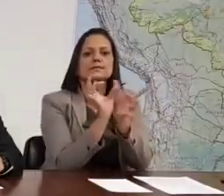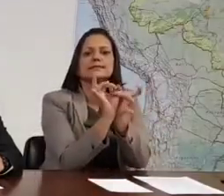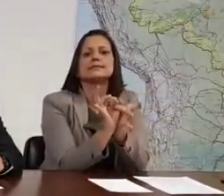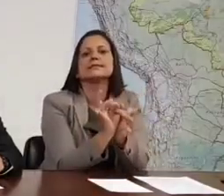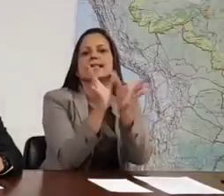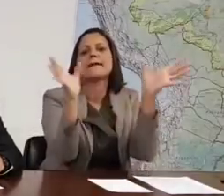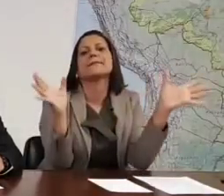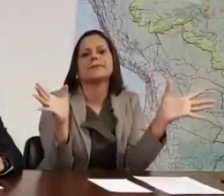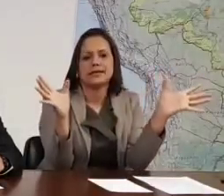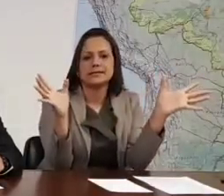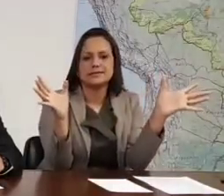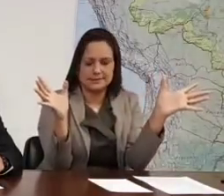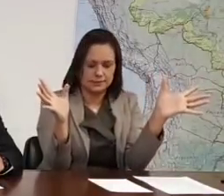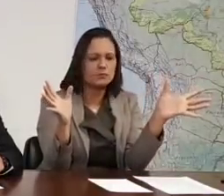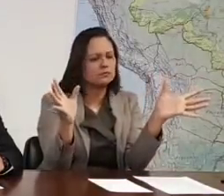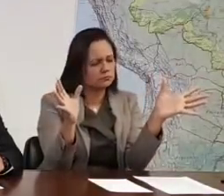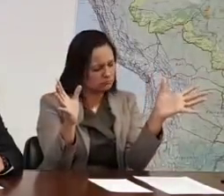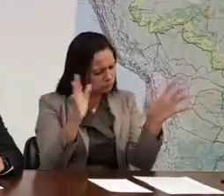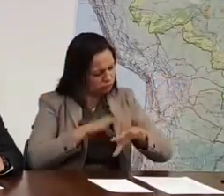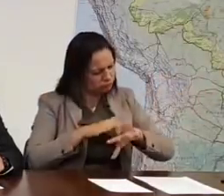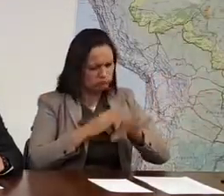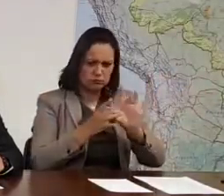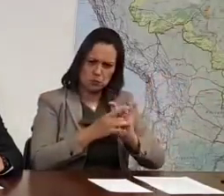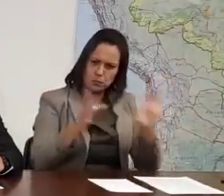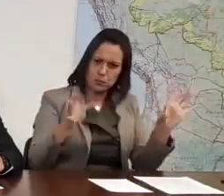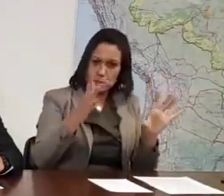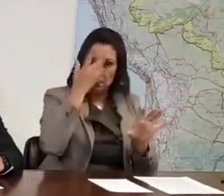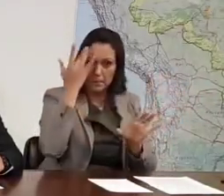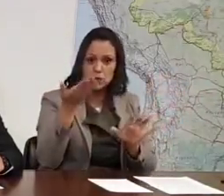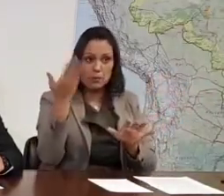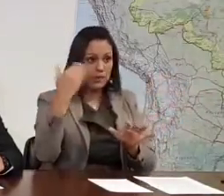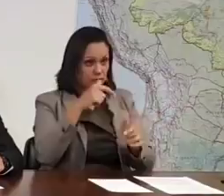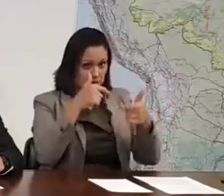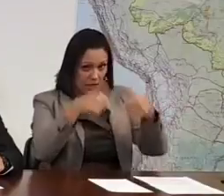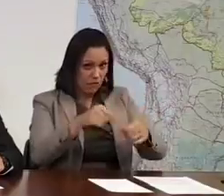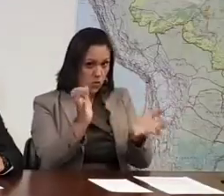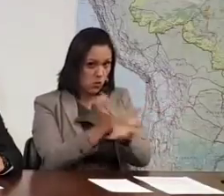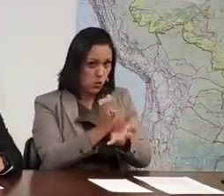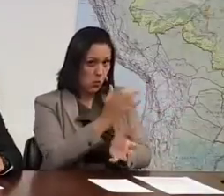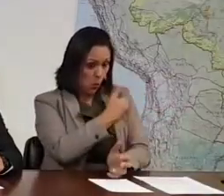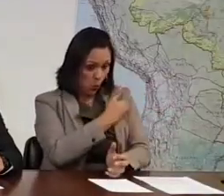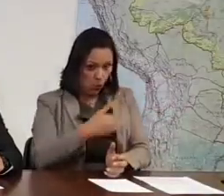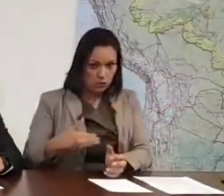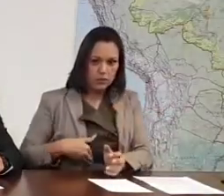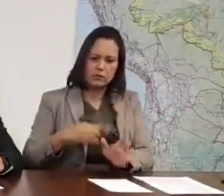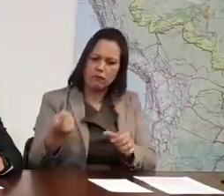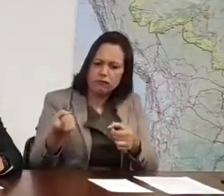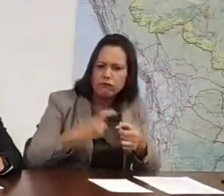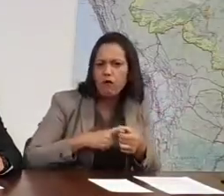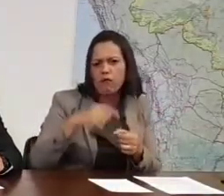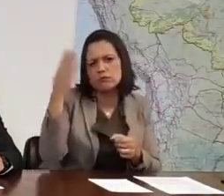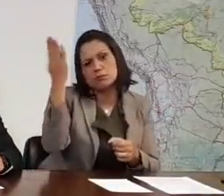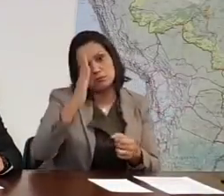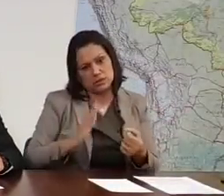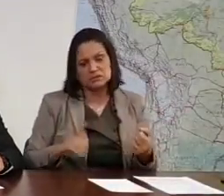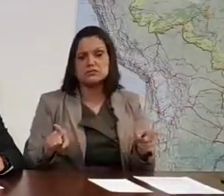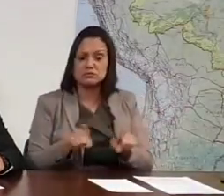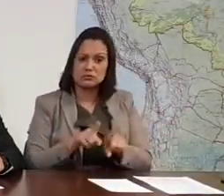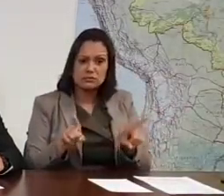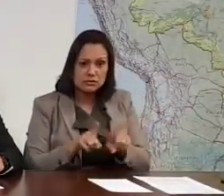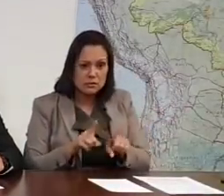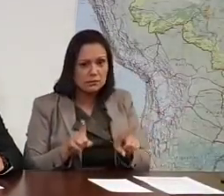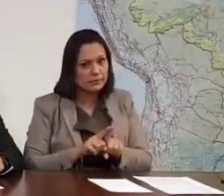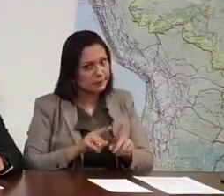democracia e da liberdade. Voltar quem estava há pouco tempo no governo lá é a mesma coisa que voltasse aqui no Brasil quem estava há pouco tempo aqui